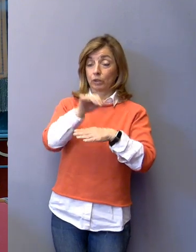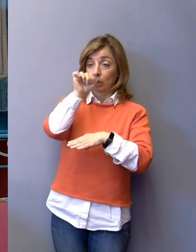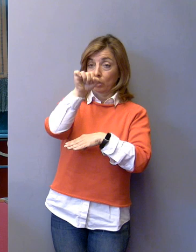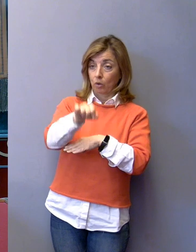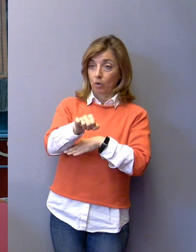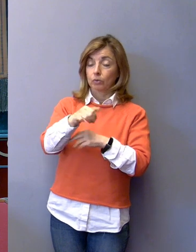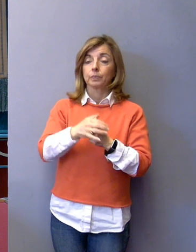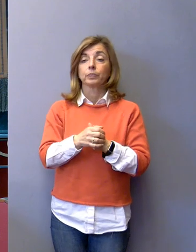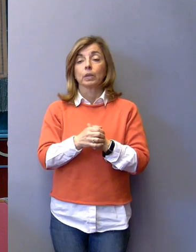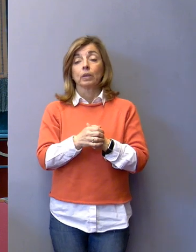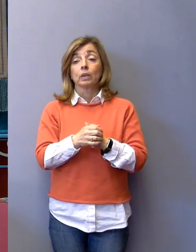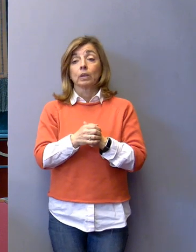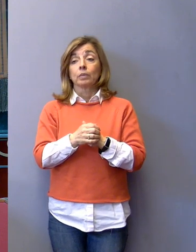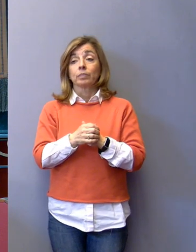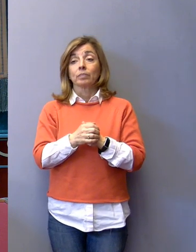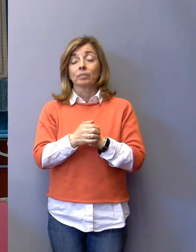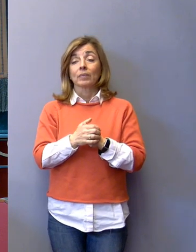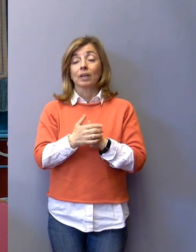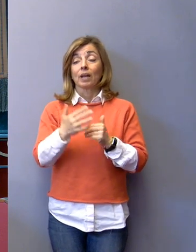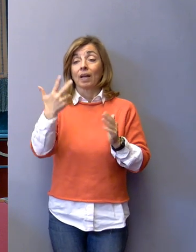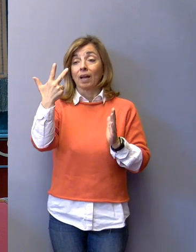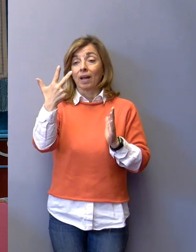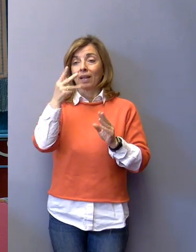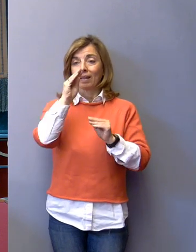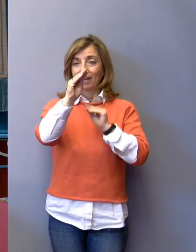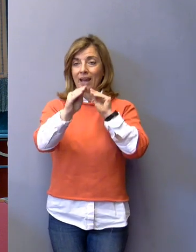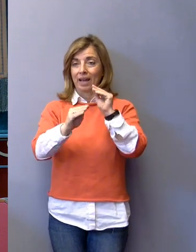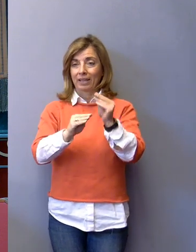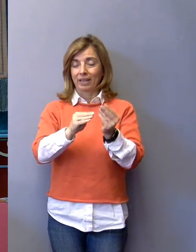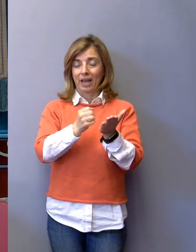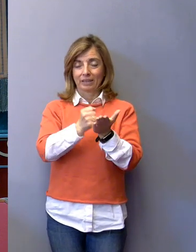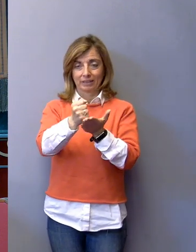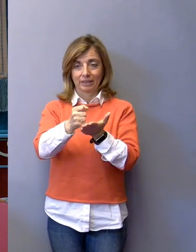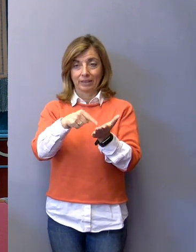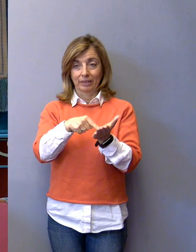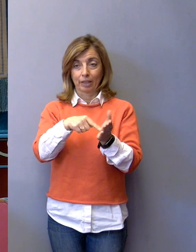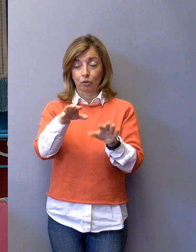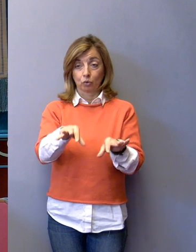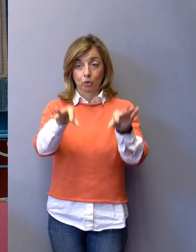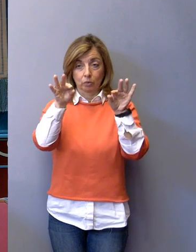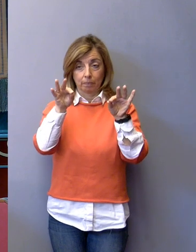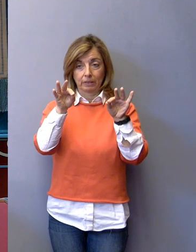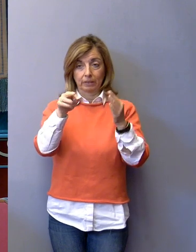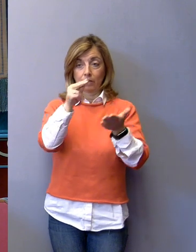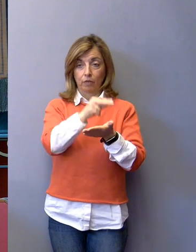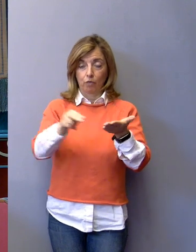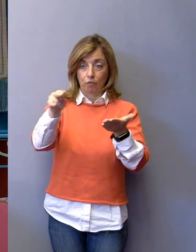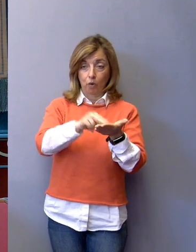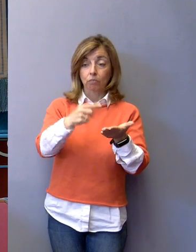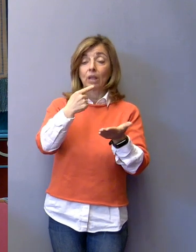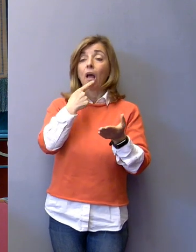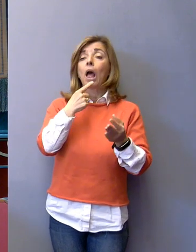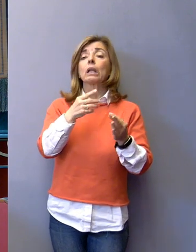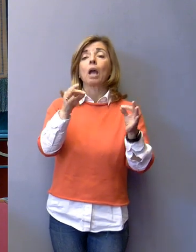votazione le tre sospensive che a favore della sospensiva voterà verde